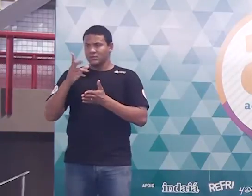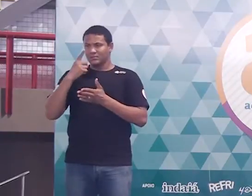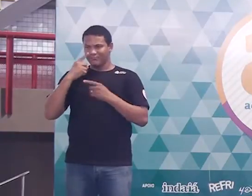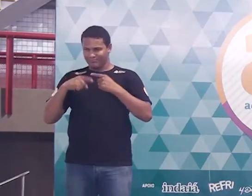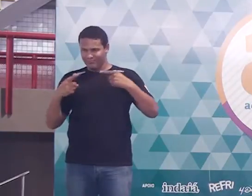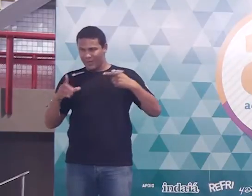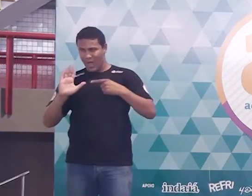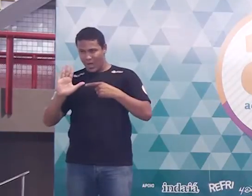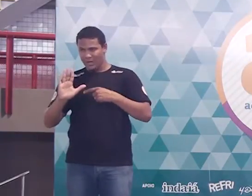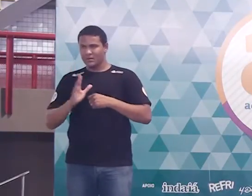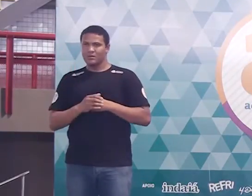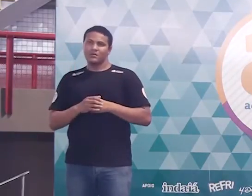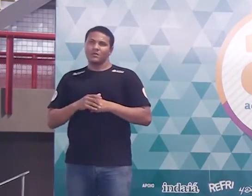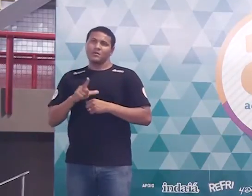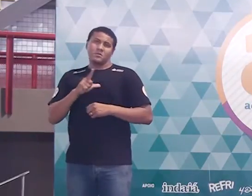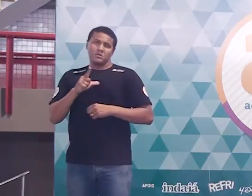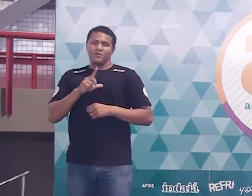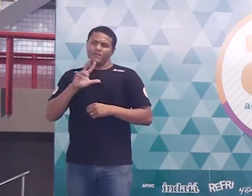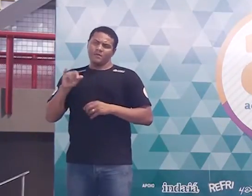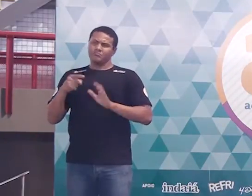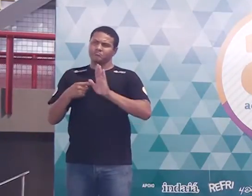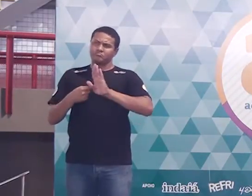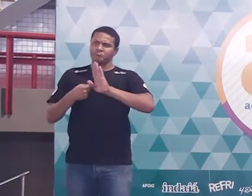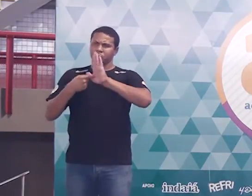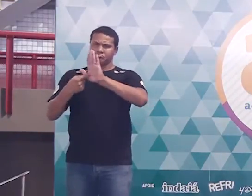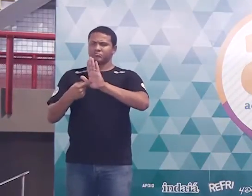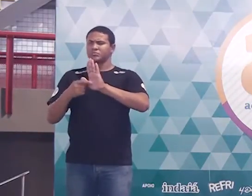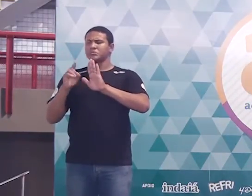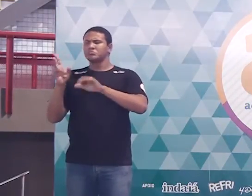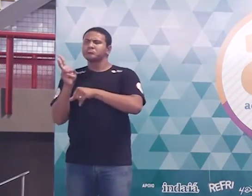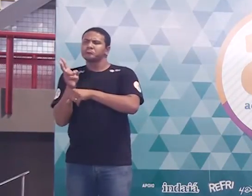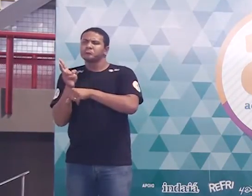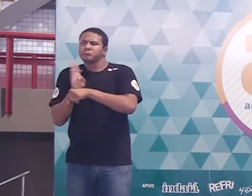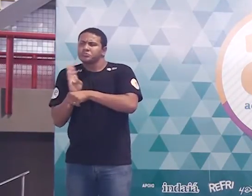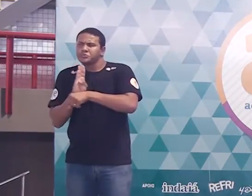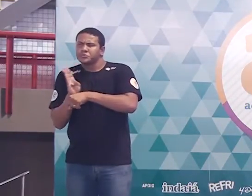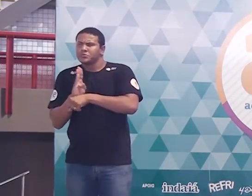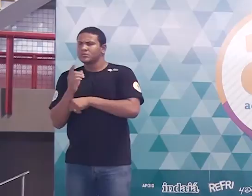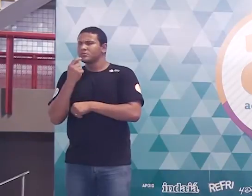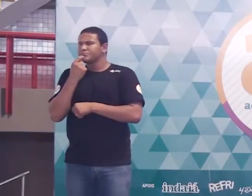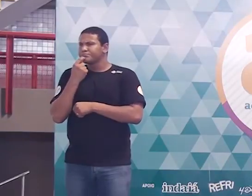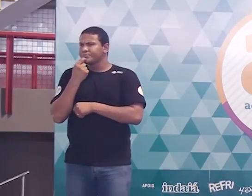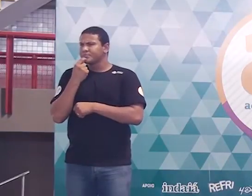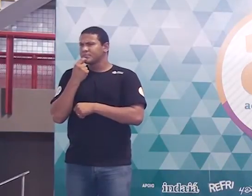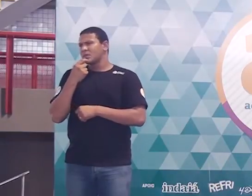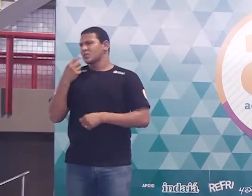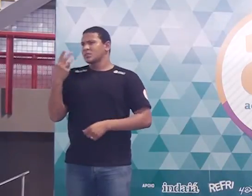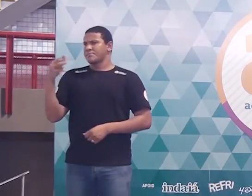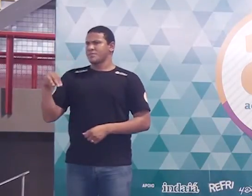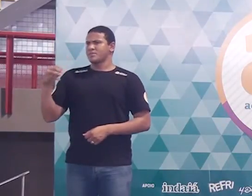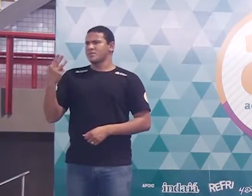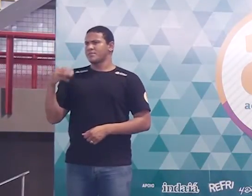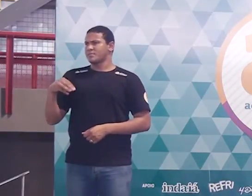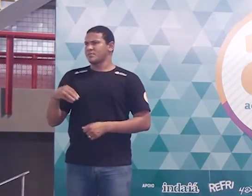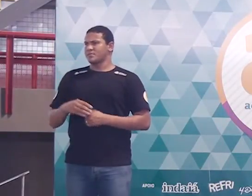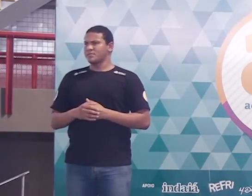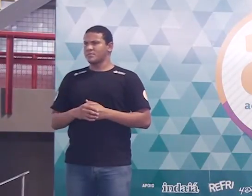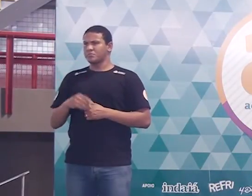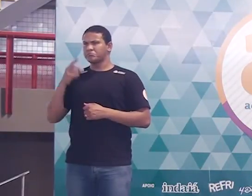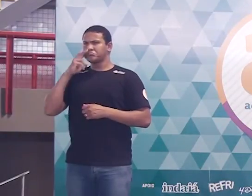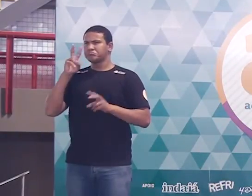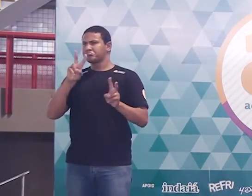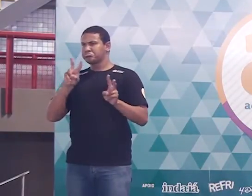módulozinho aí, eu vou passar para vocês um pequeno vídeo, tá certo? De 3 minutinhos. Vocês fiquem atentos aí no